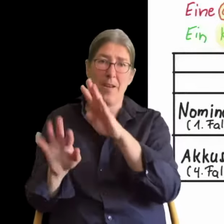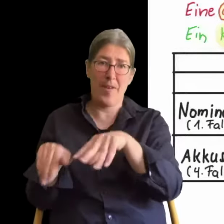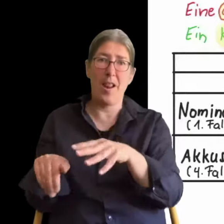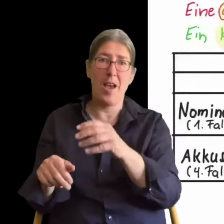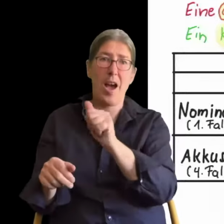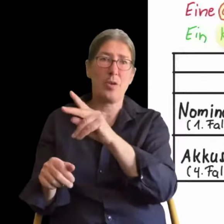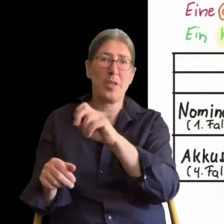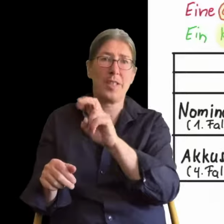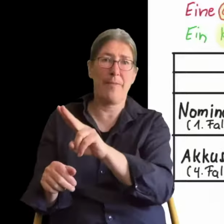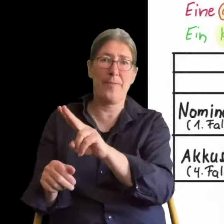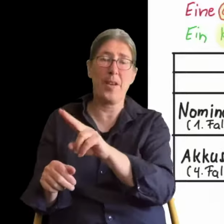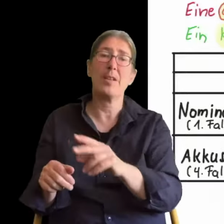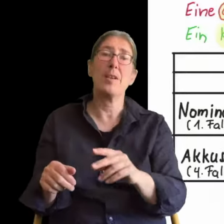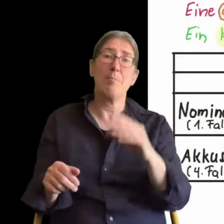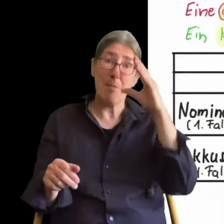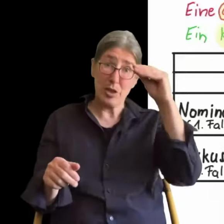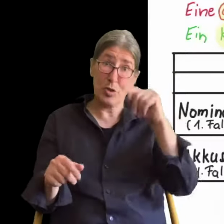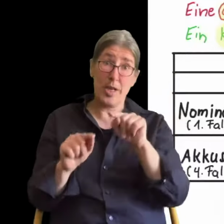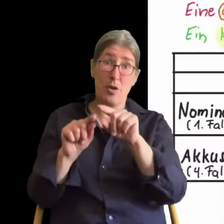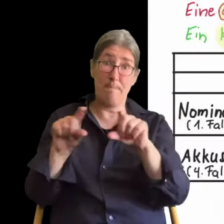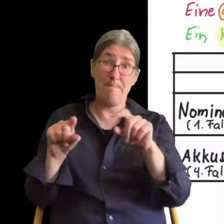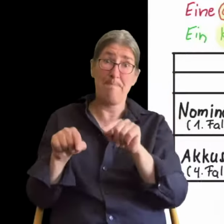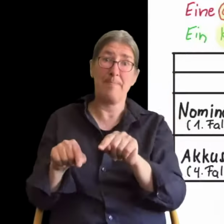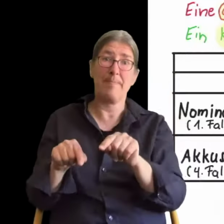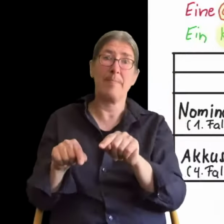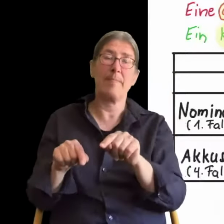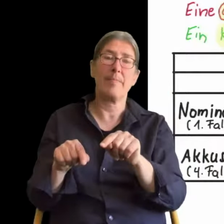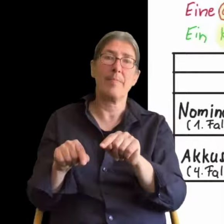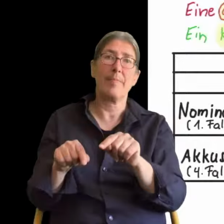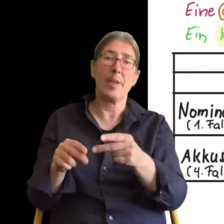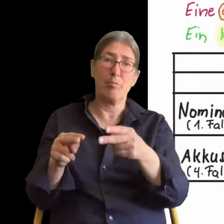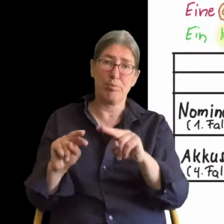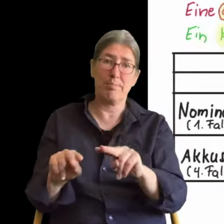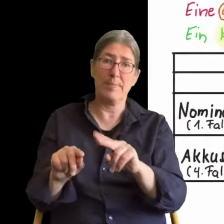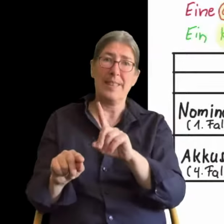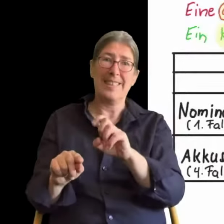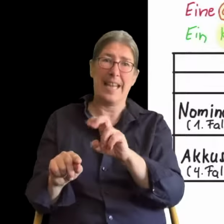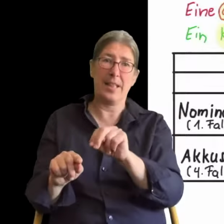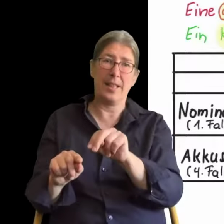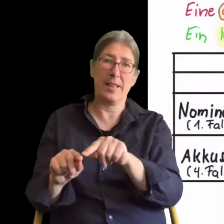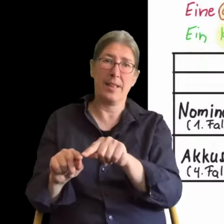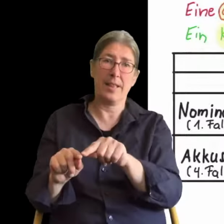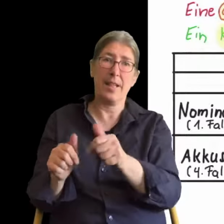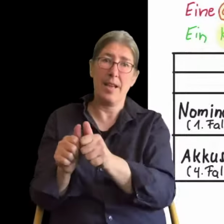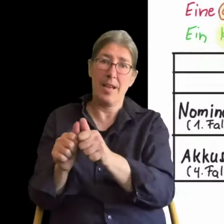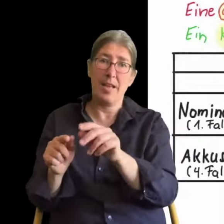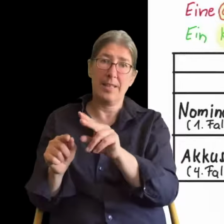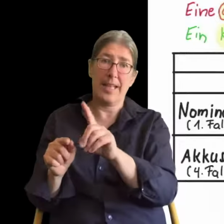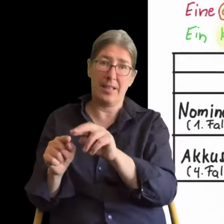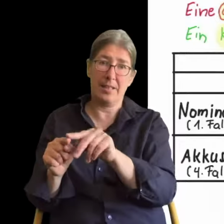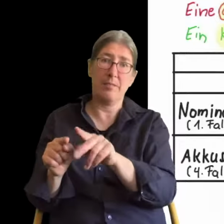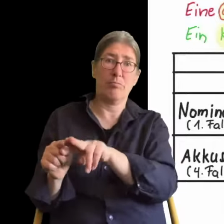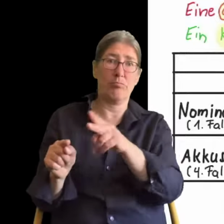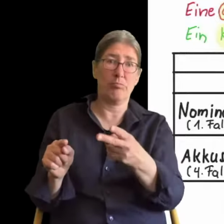Fall? Im Maskulinum, da haben wir den Artikel verändert in den und die Endung EN